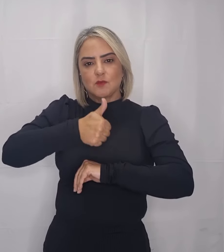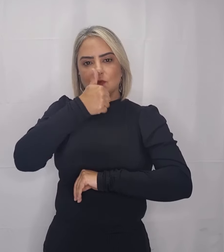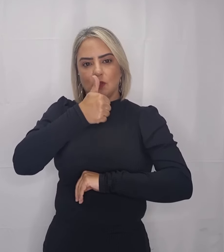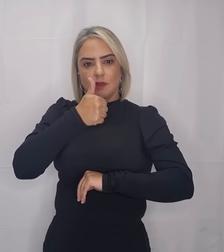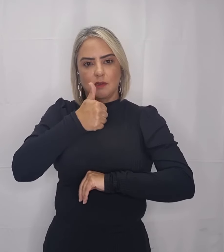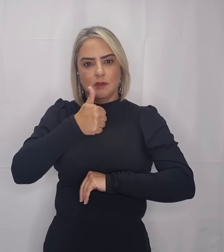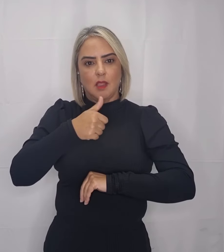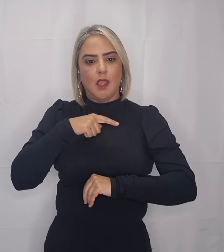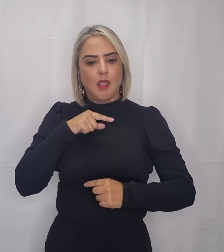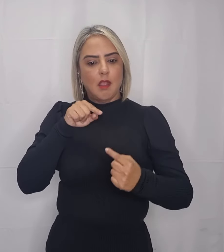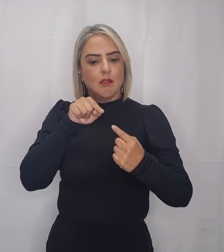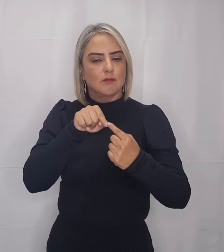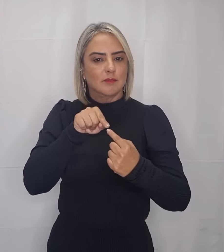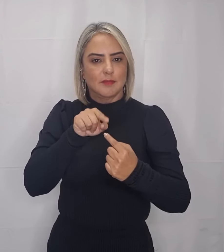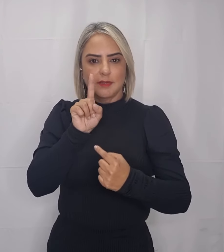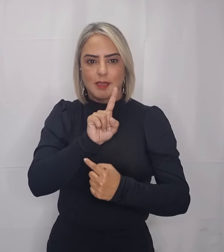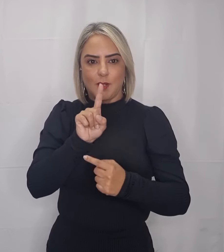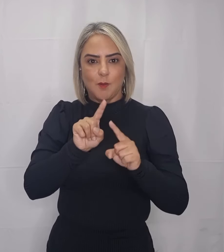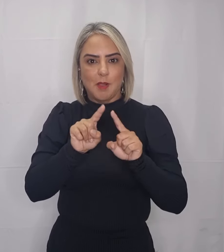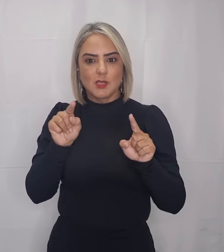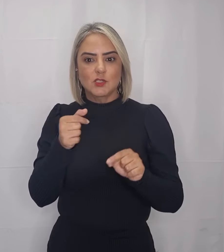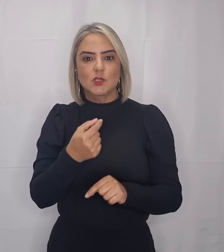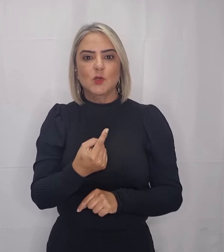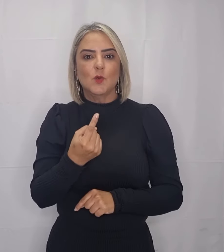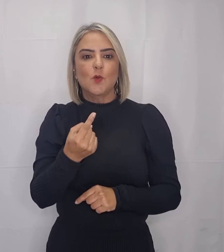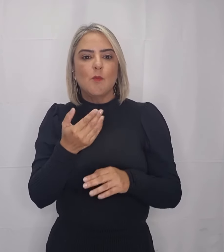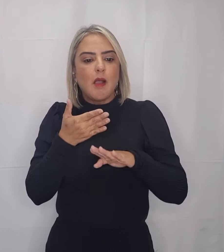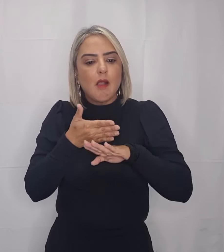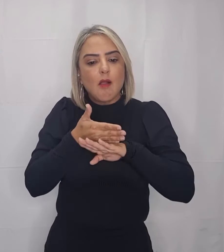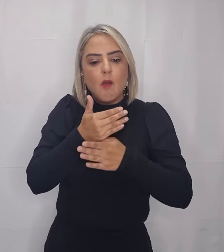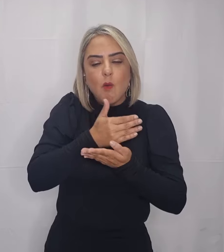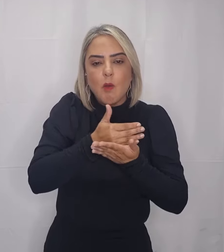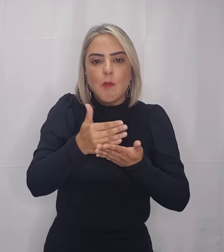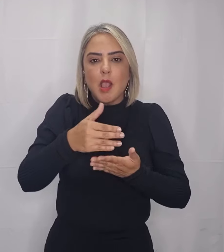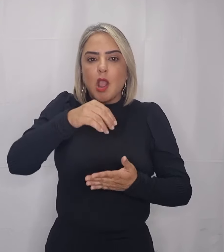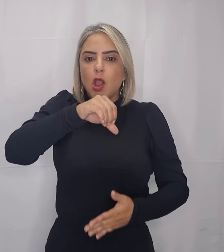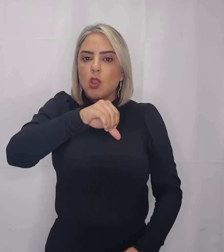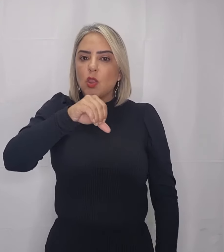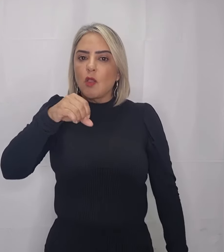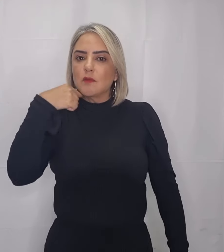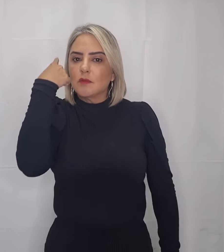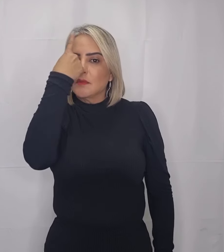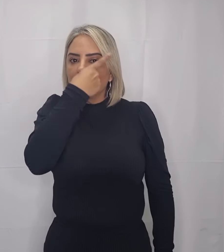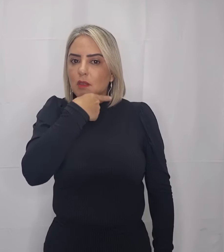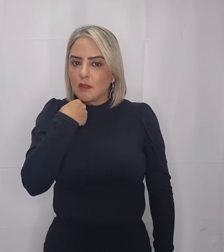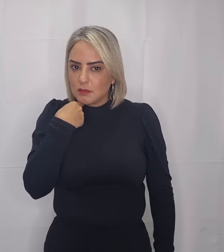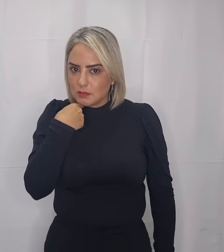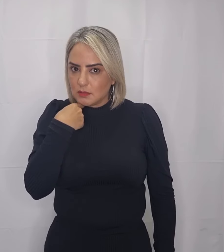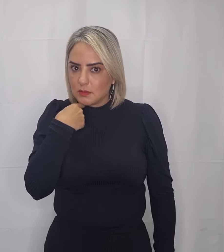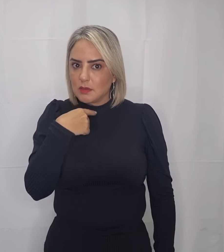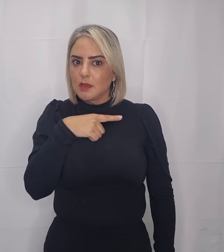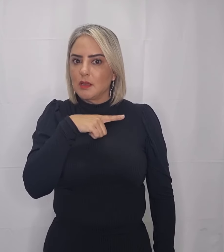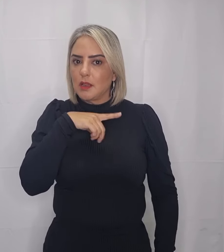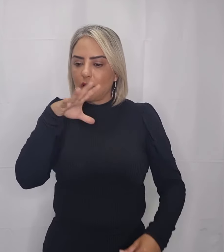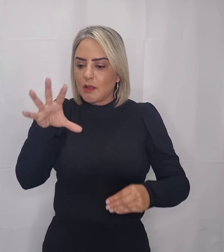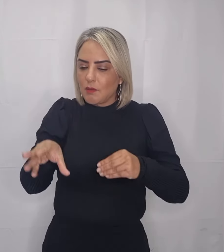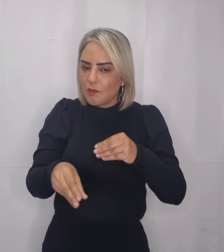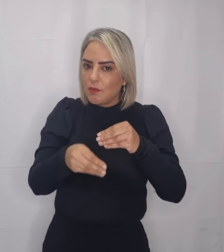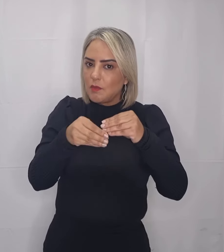estrito, mas de uma introdução de 900 horas que deverá ser complementada depois, se